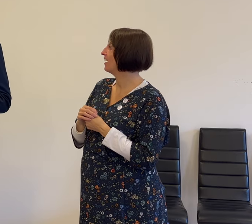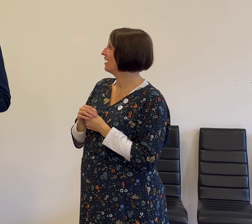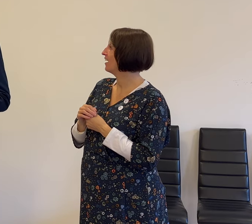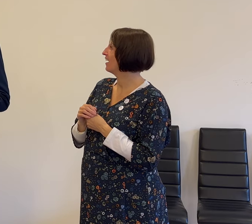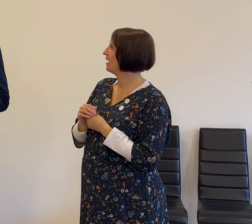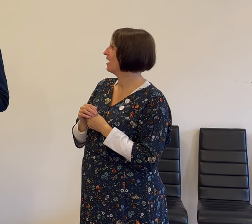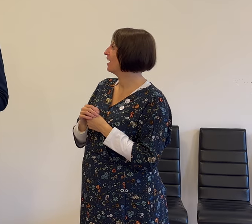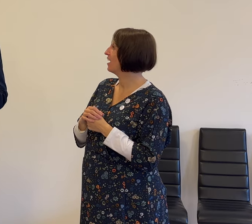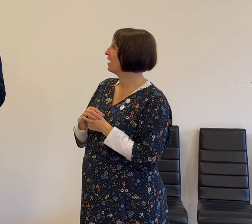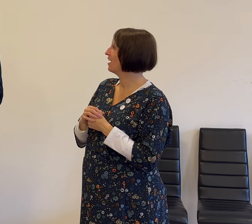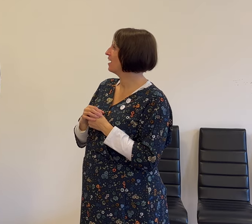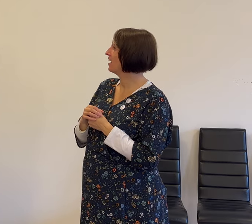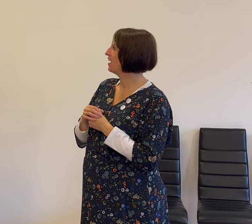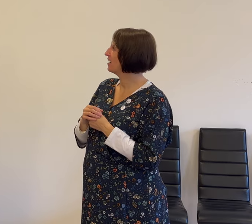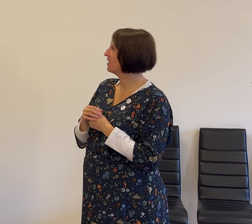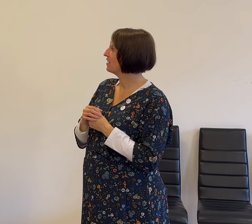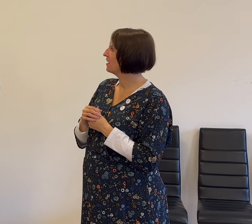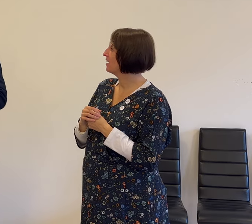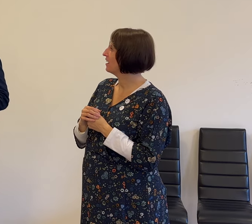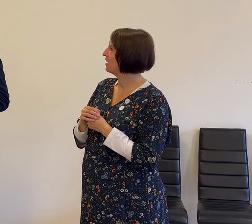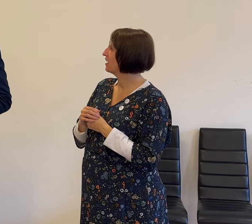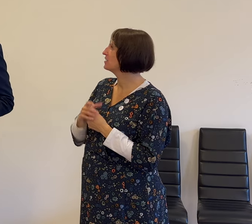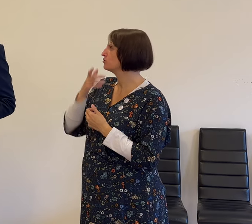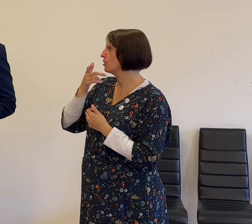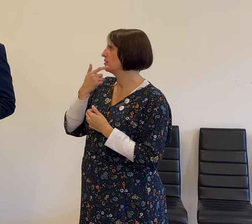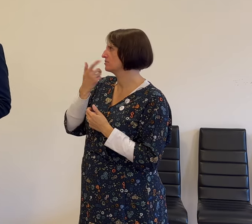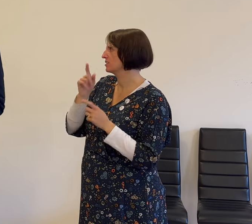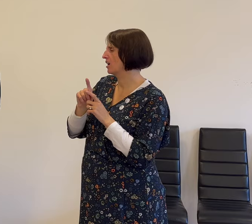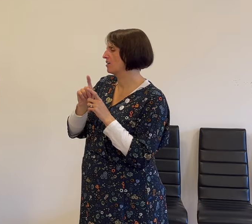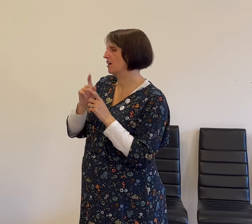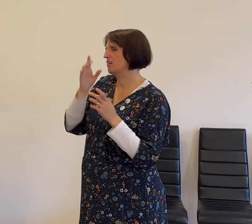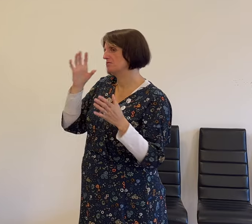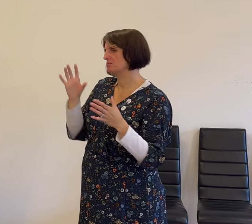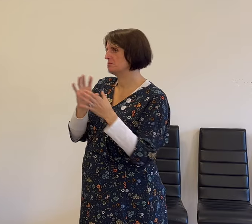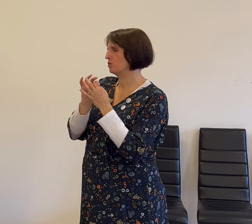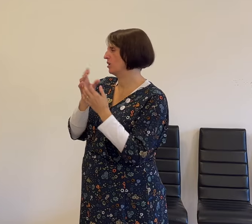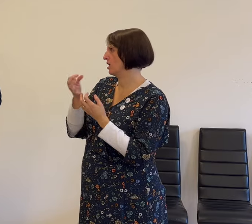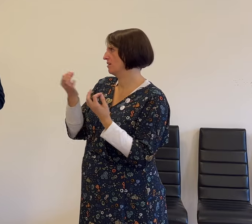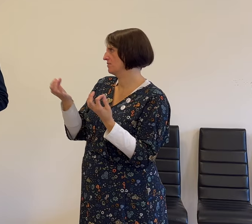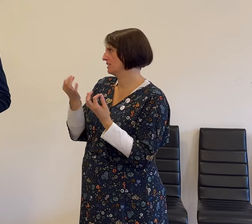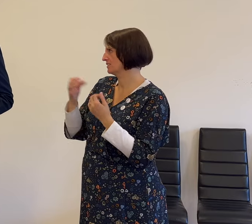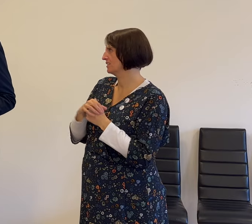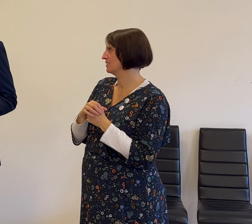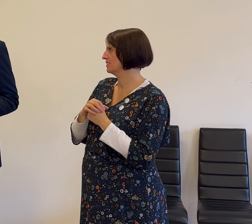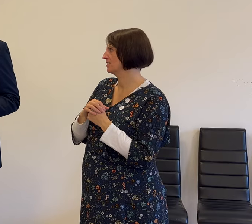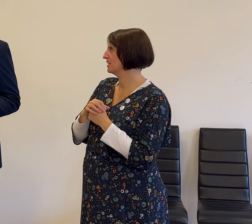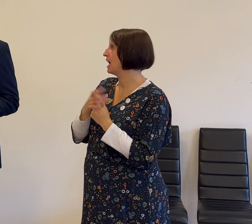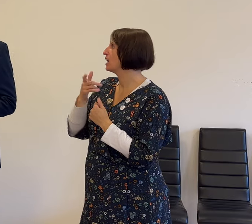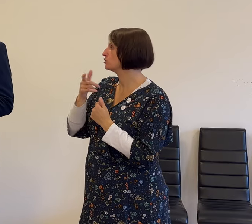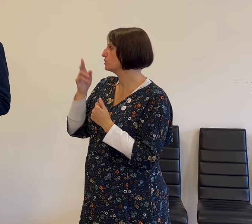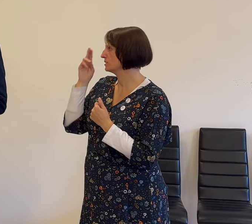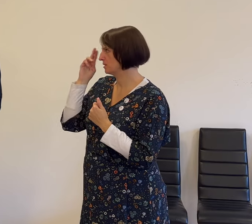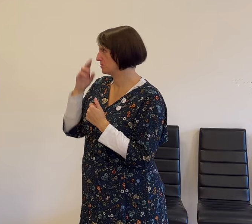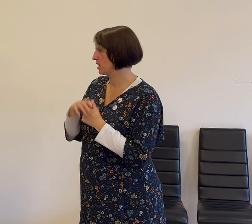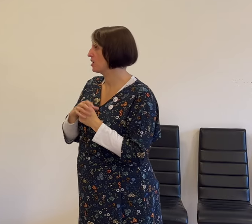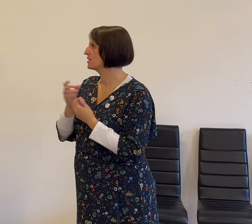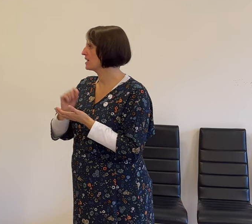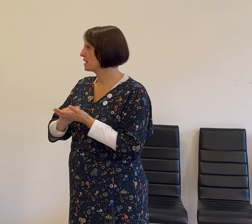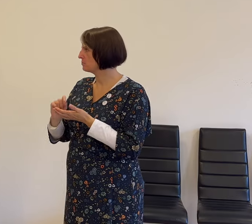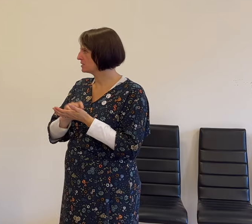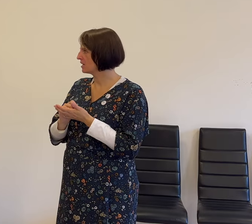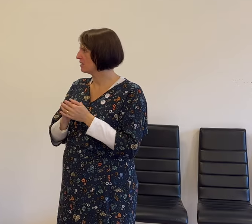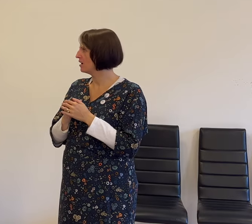nebude. A to je taková symbolika, která tam drobná. A to, co tam je dál, je napsáno,